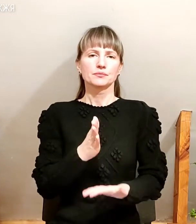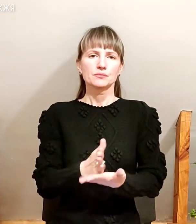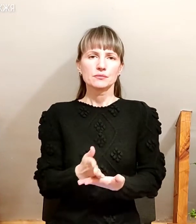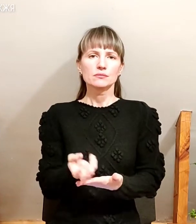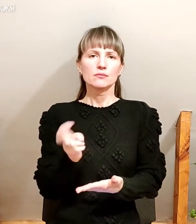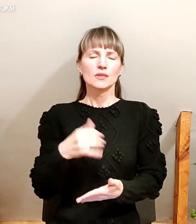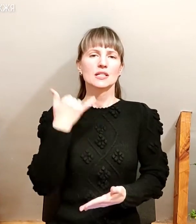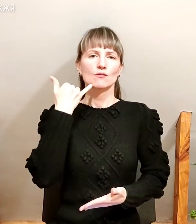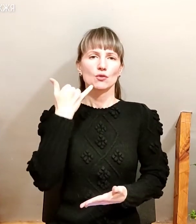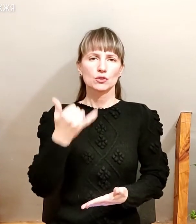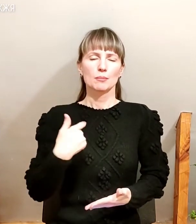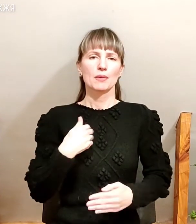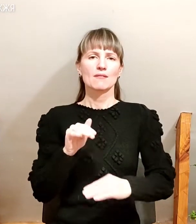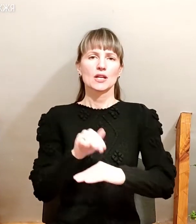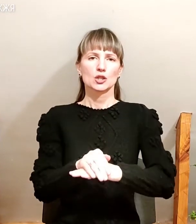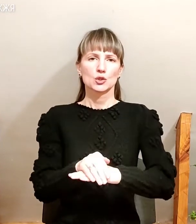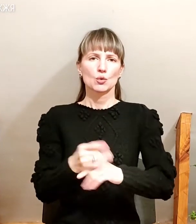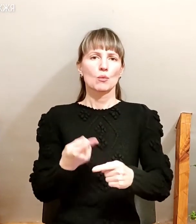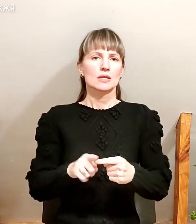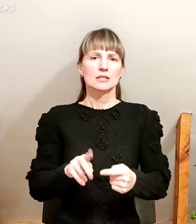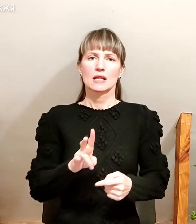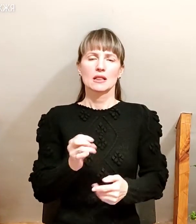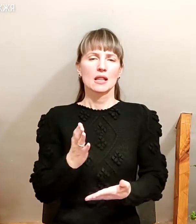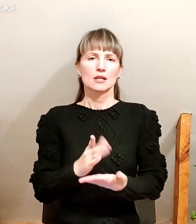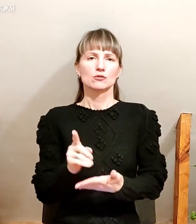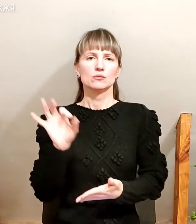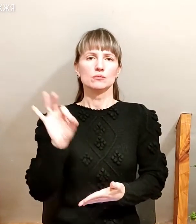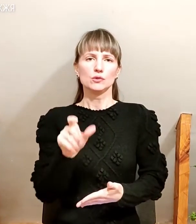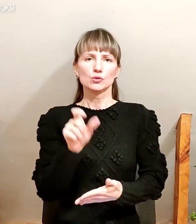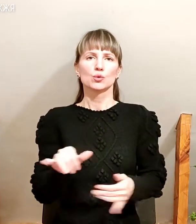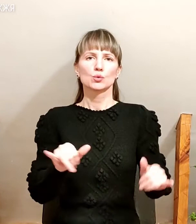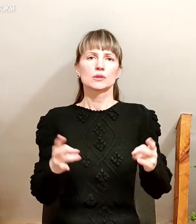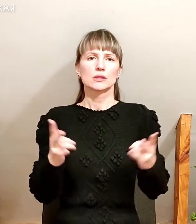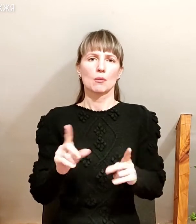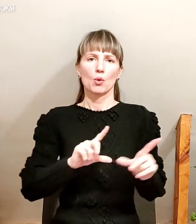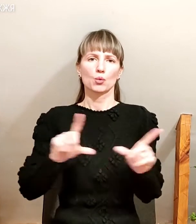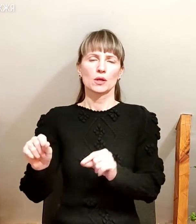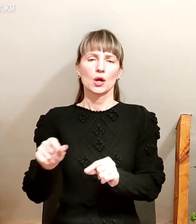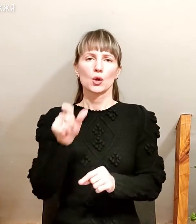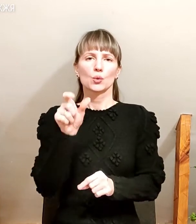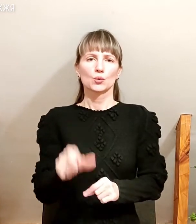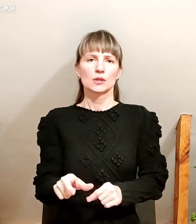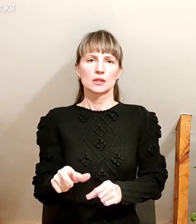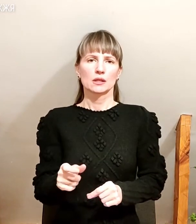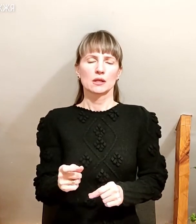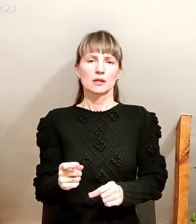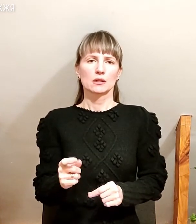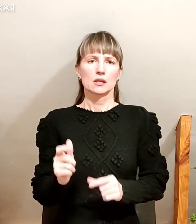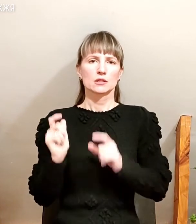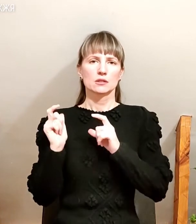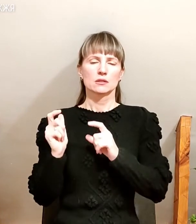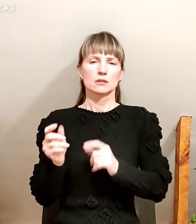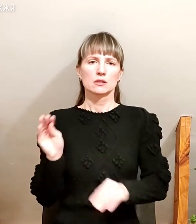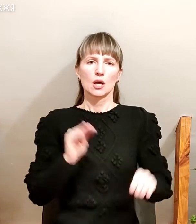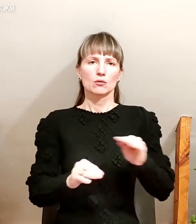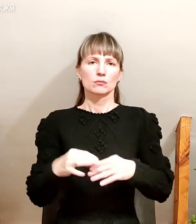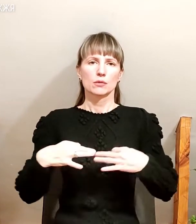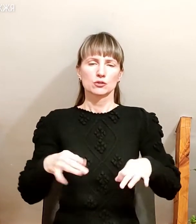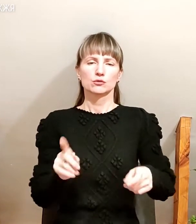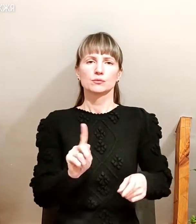дзвоніть, ми фіксуємо, це не означає, що одразу там людина кудись треба поїхала, тобто людина там з вантажними автомобілями, наприклад, щось привезти, якісь товари,